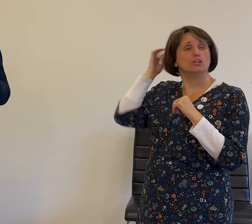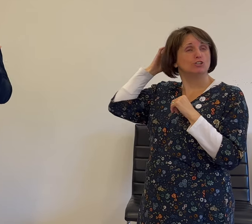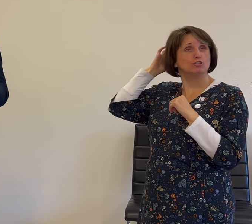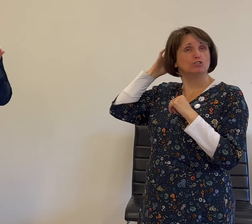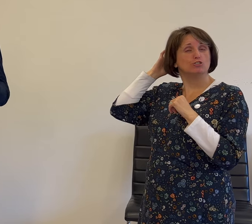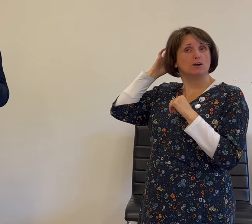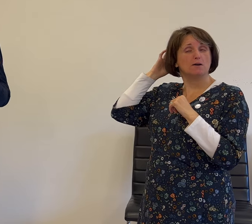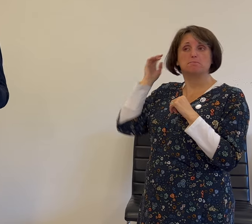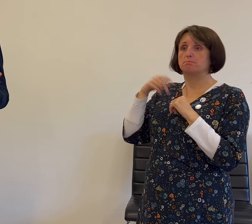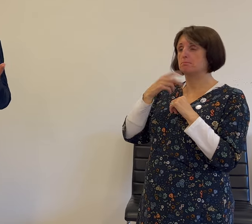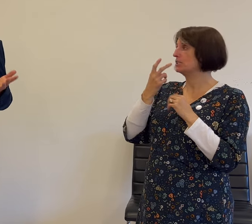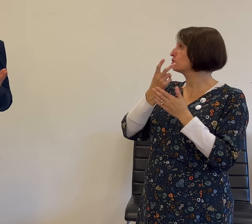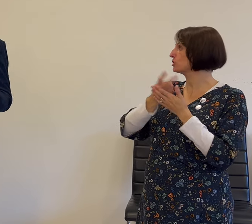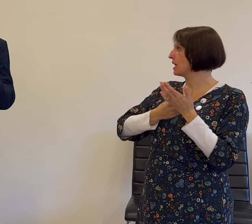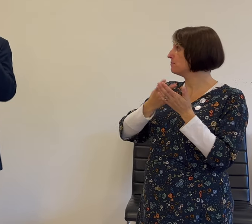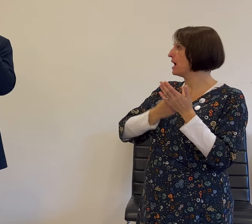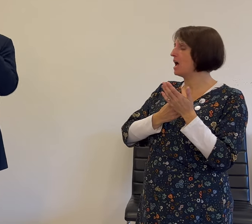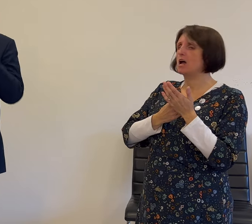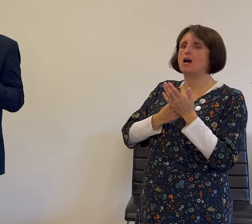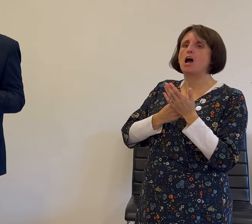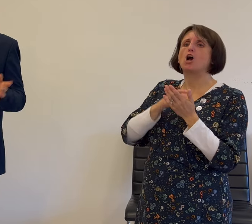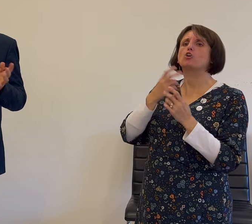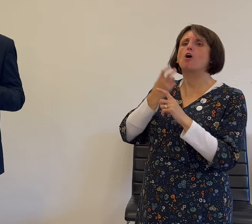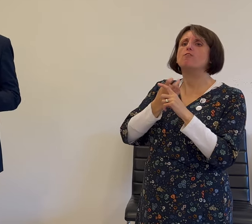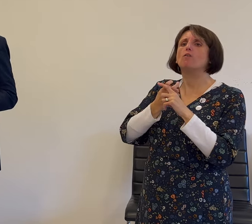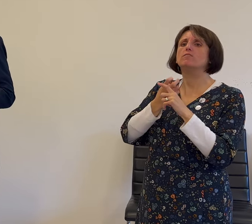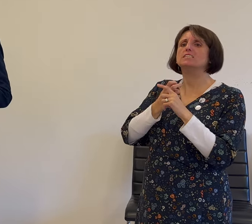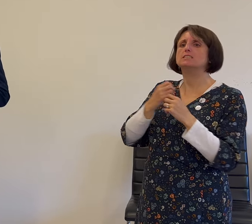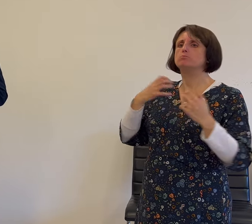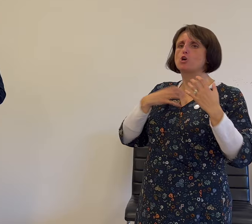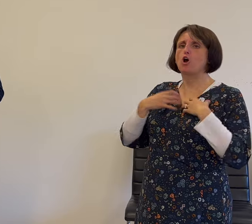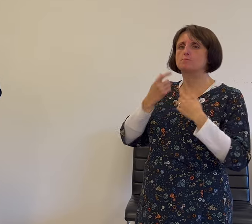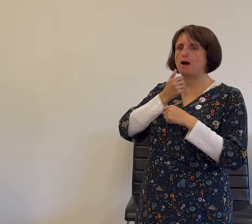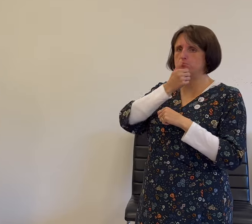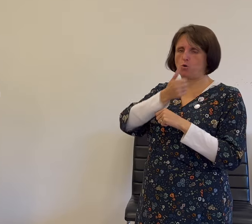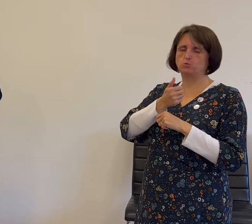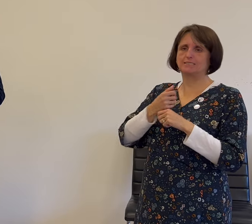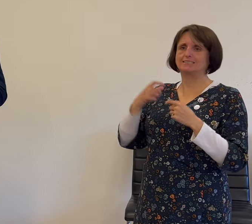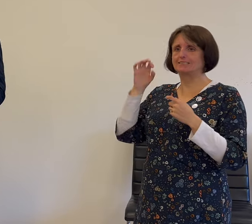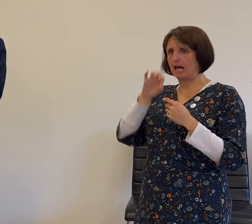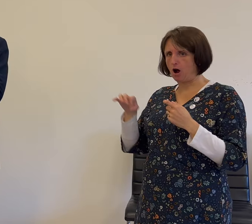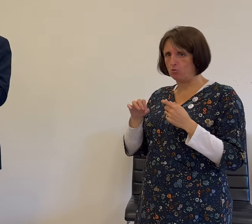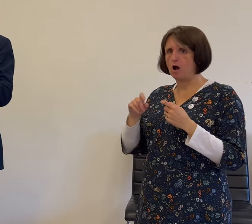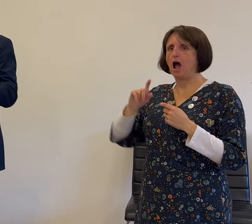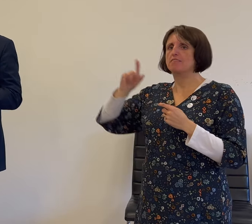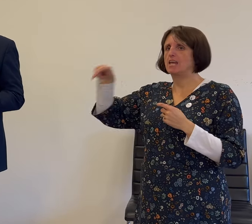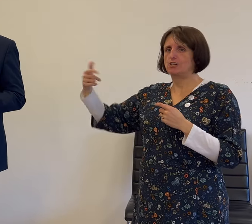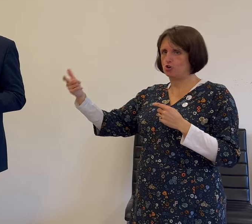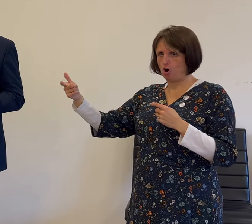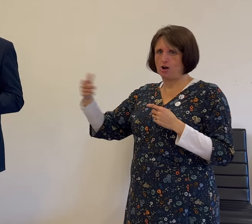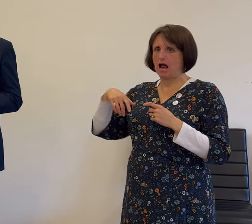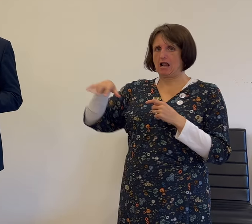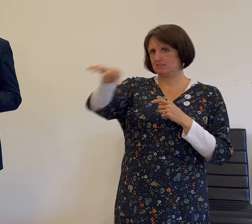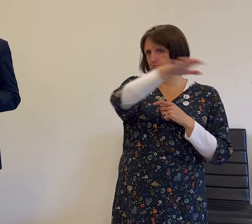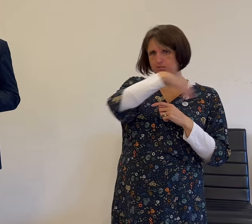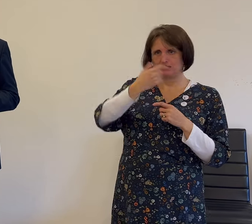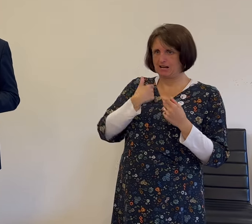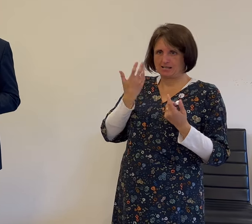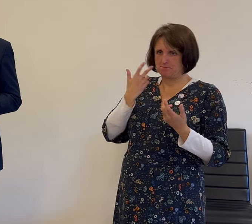Takže oni jdou s tím, co někde doma sebrali. My bychom možná si vzpomněli na husické hnutí,